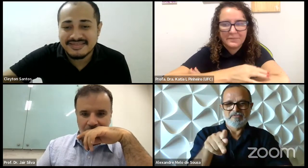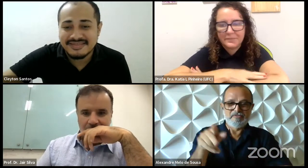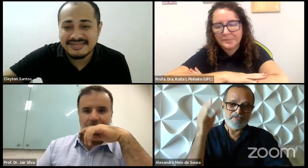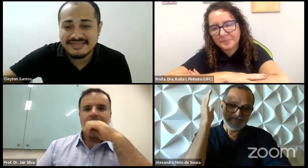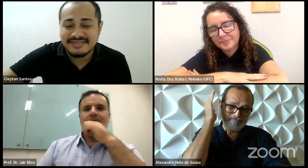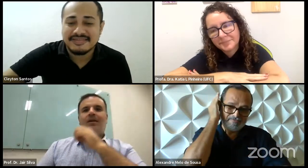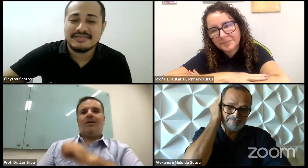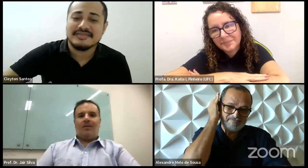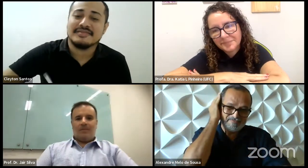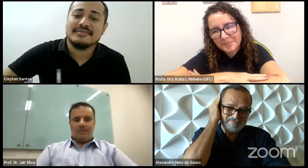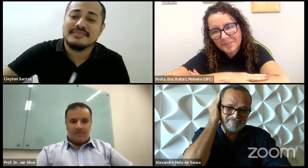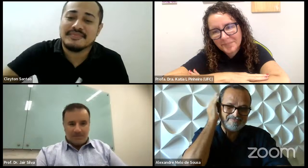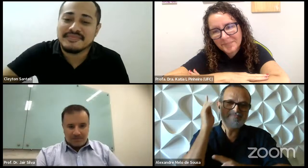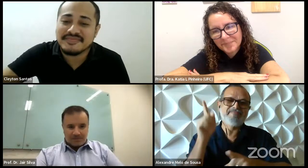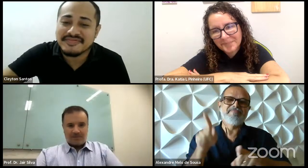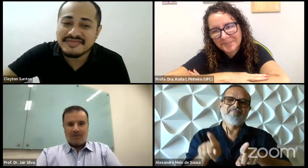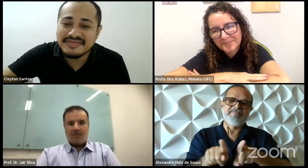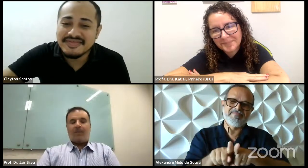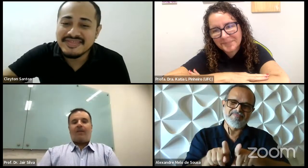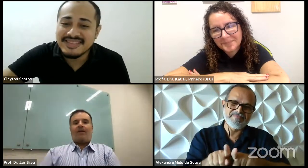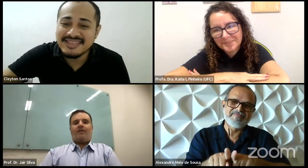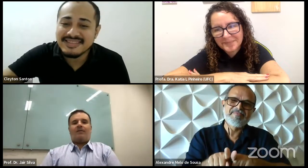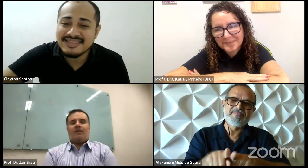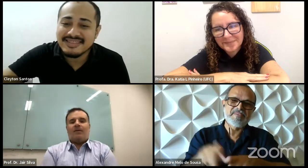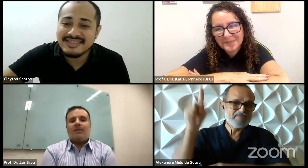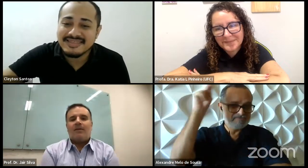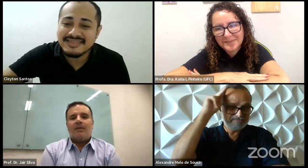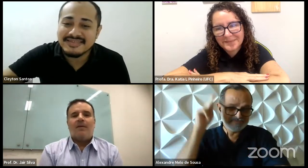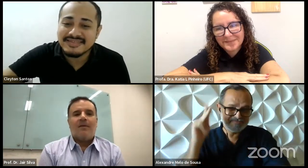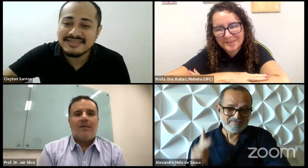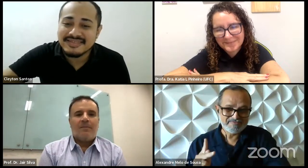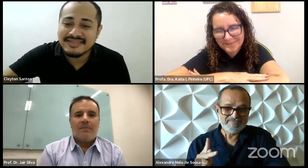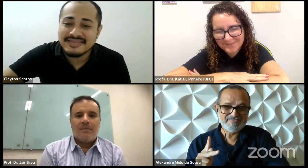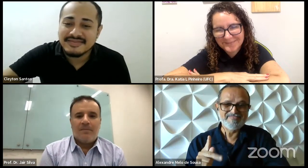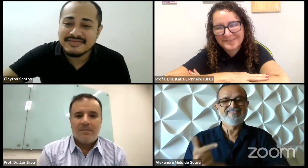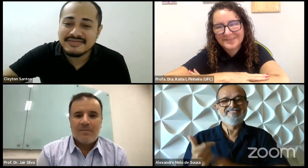Então, primeiramente, eu gostaria de agradecer ao professor Jair.